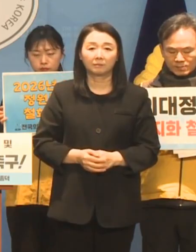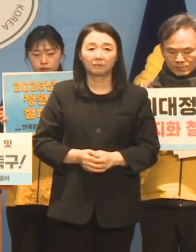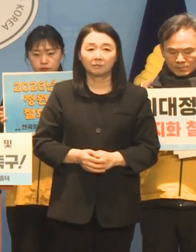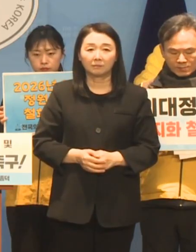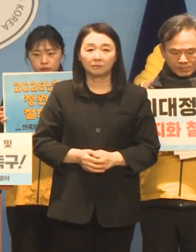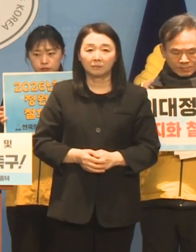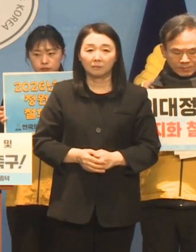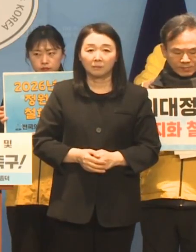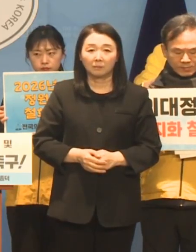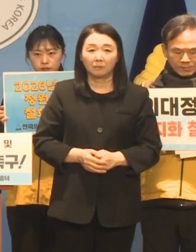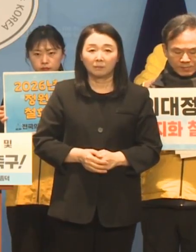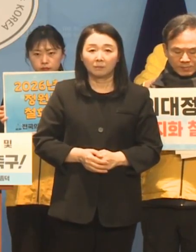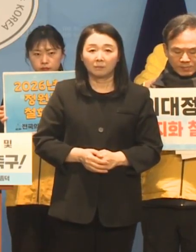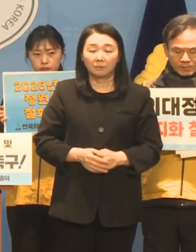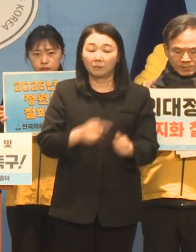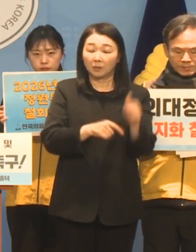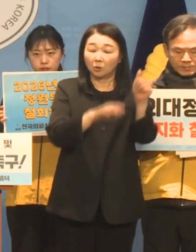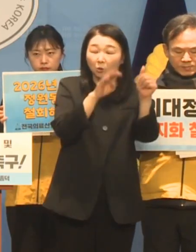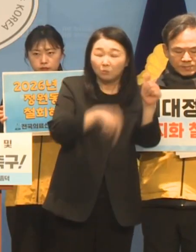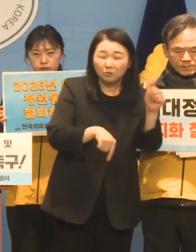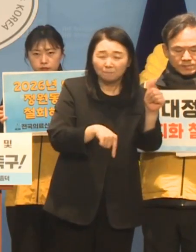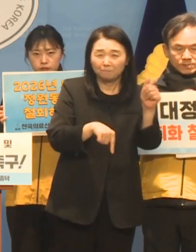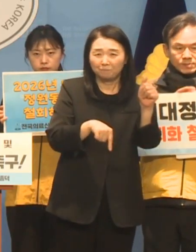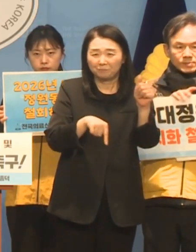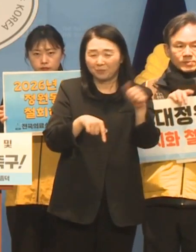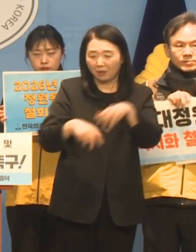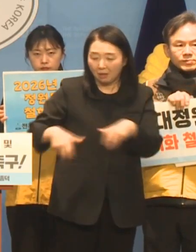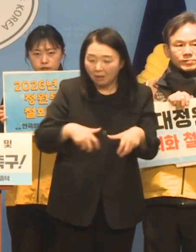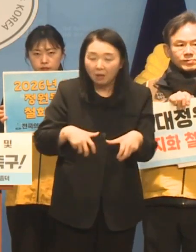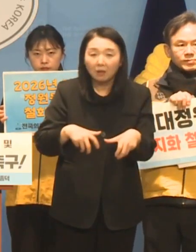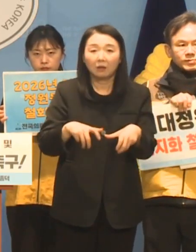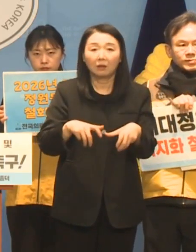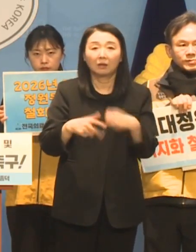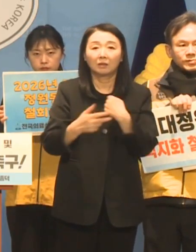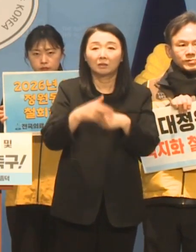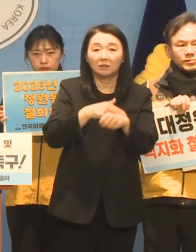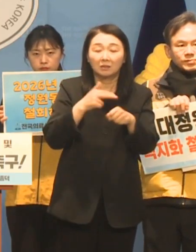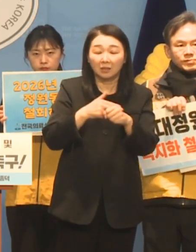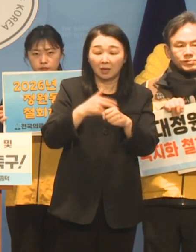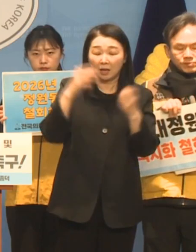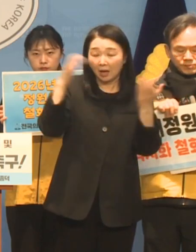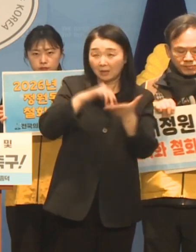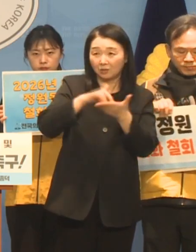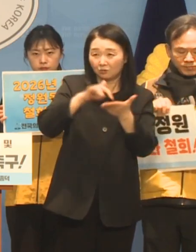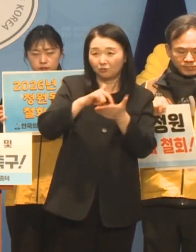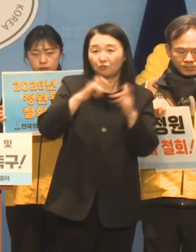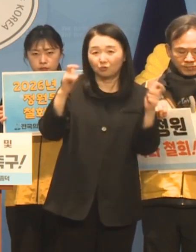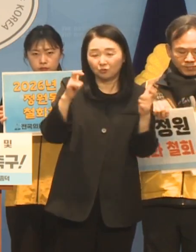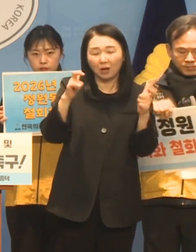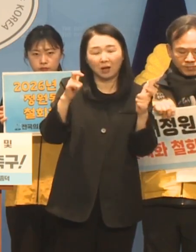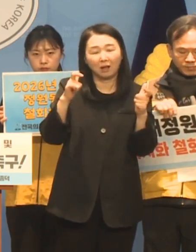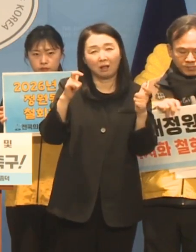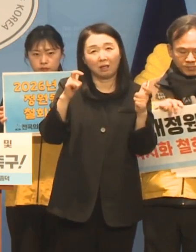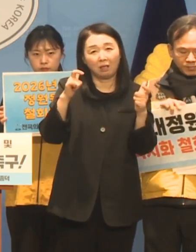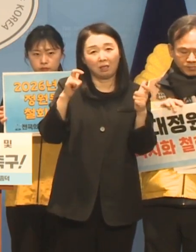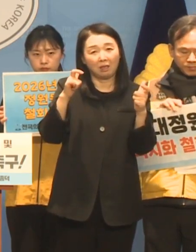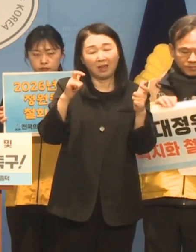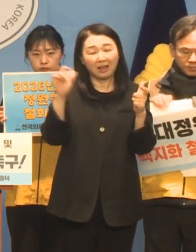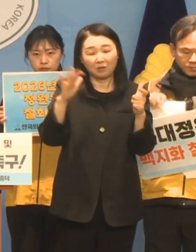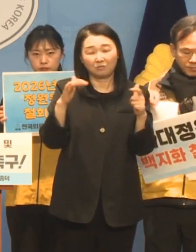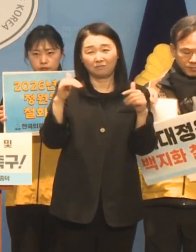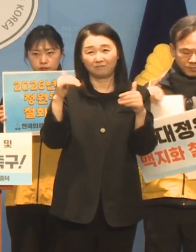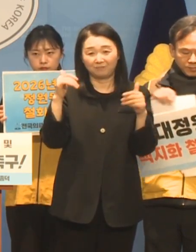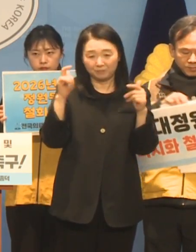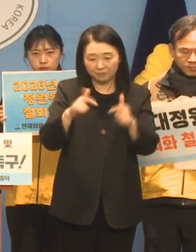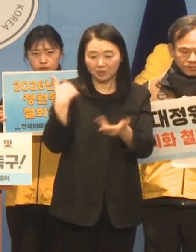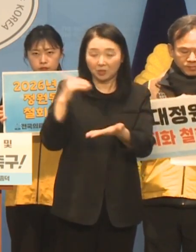지금이라도 교육부의 이 기만적인 2026년 의대 정원 동결 방침은 당장 철회되어야 합니다.